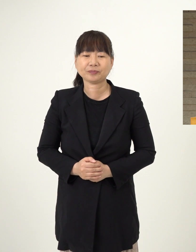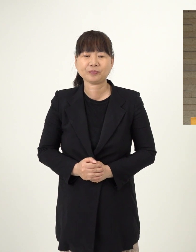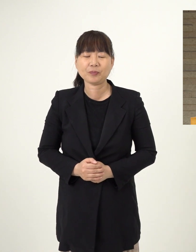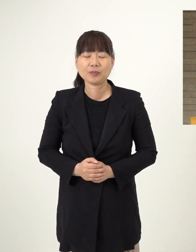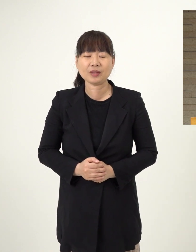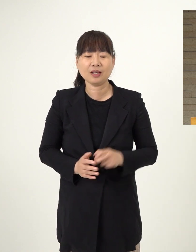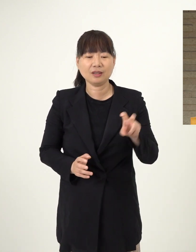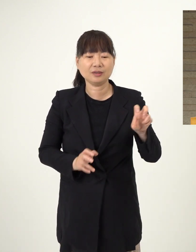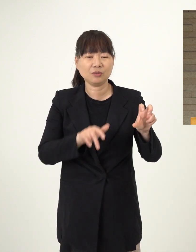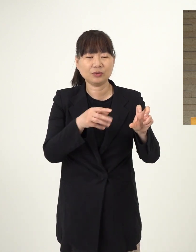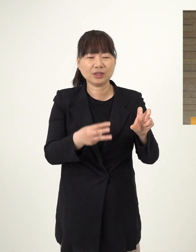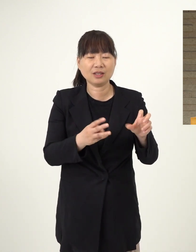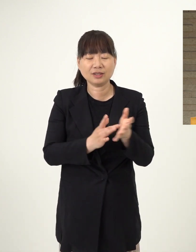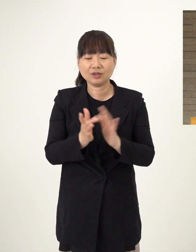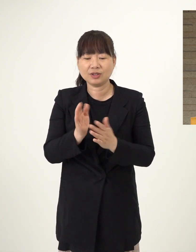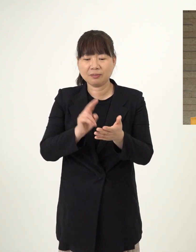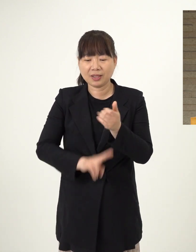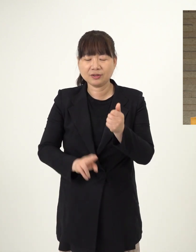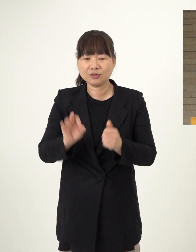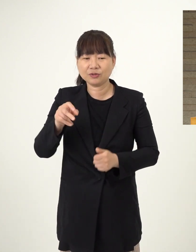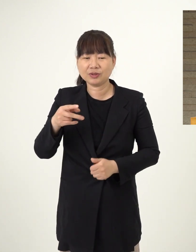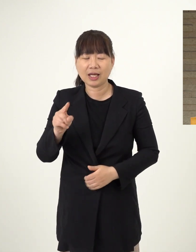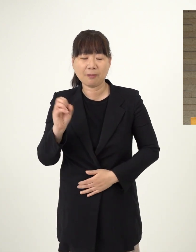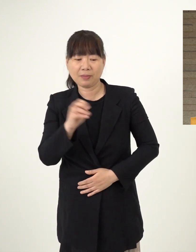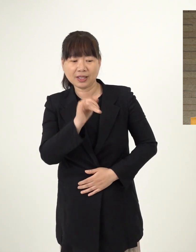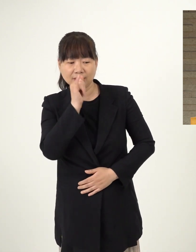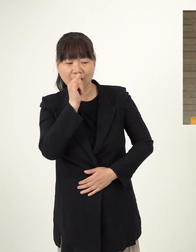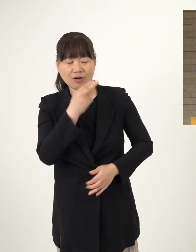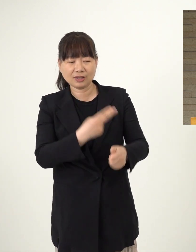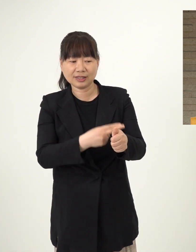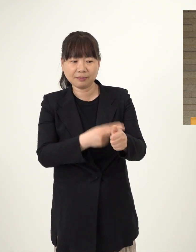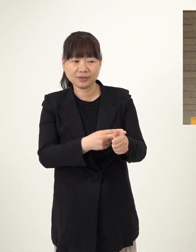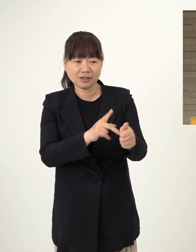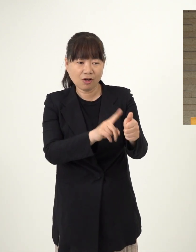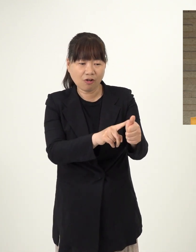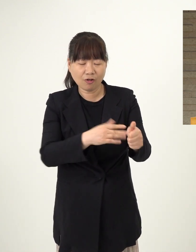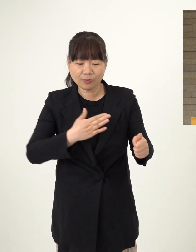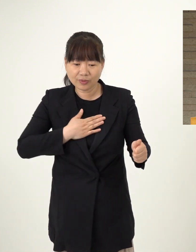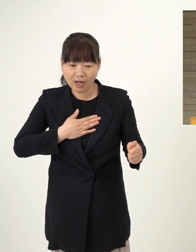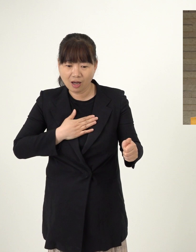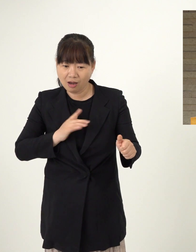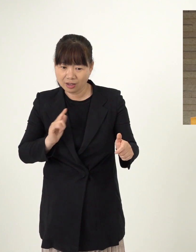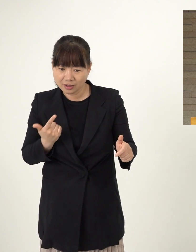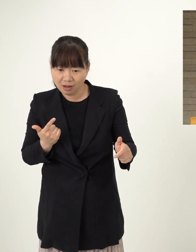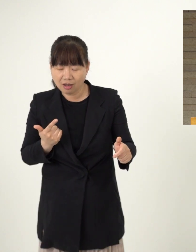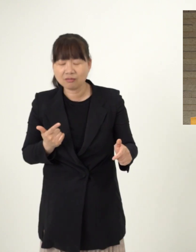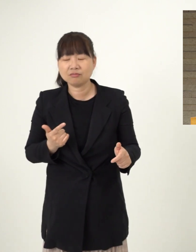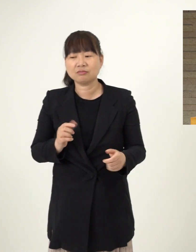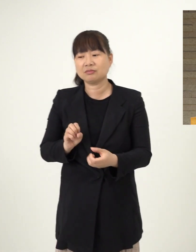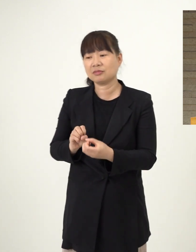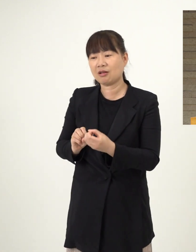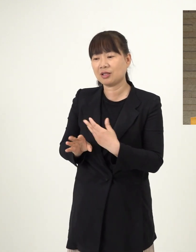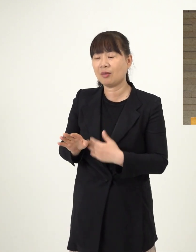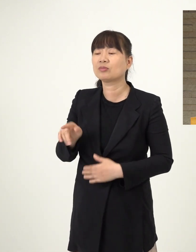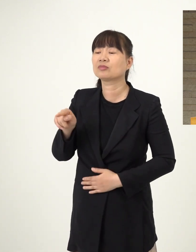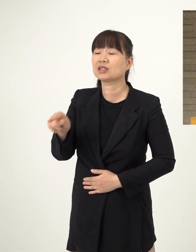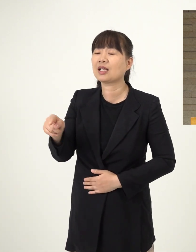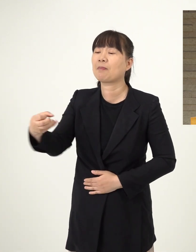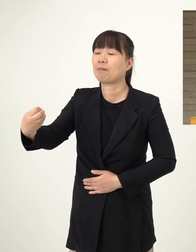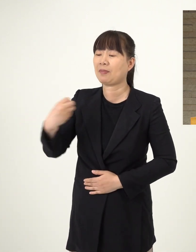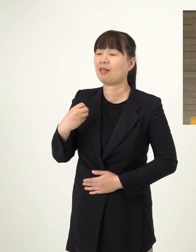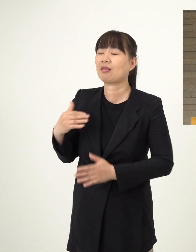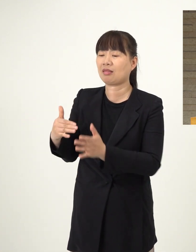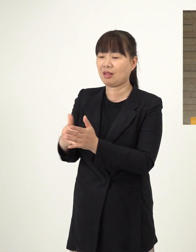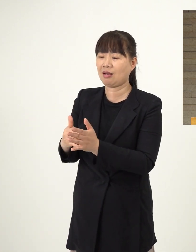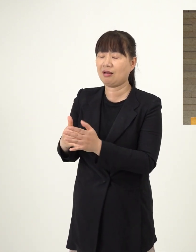예수를 파는 유다가 대답하여 이르되 랍비여 나는 아니지요. 대답하시되 네가 말하였도다